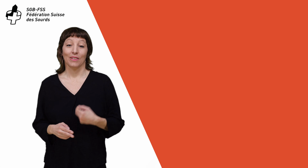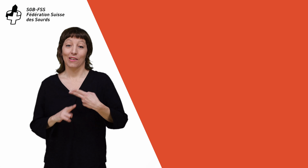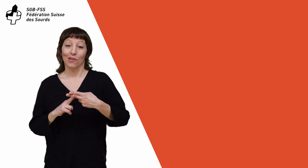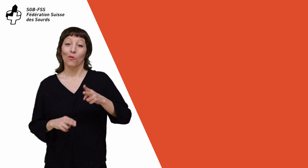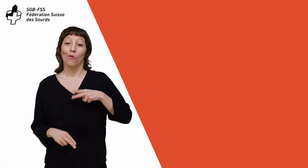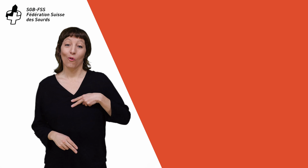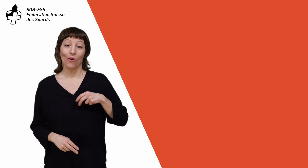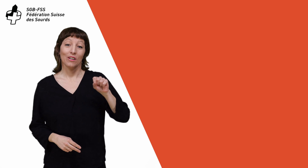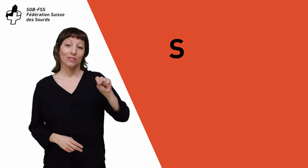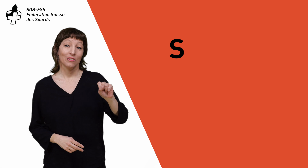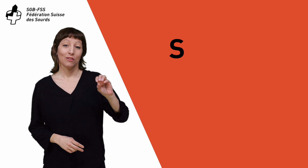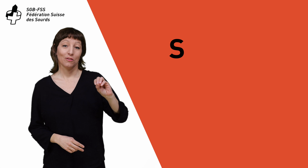Je m'appelle...